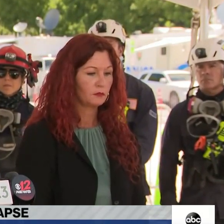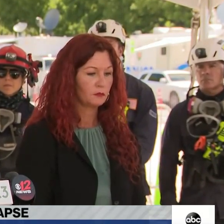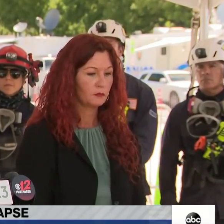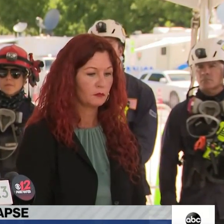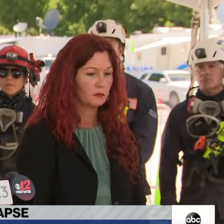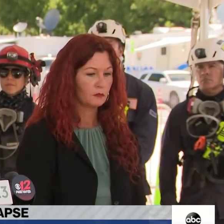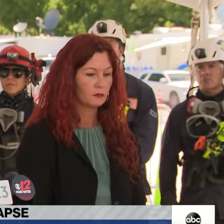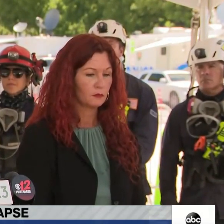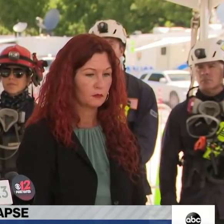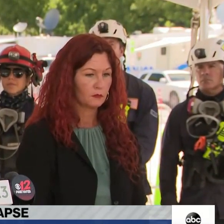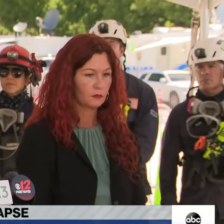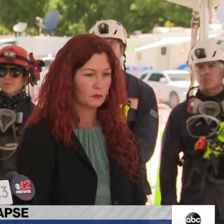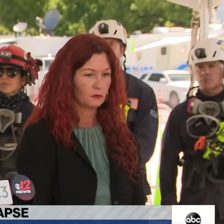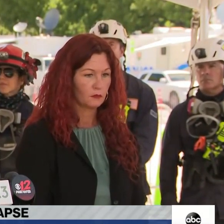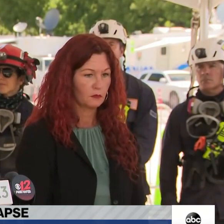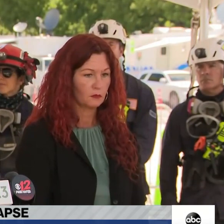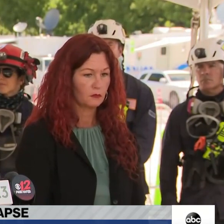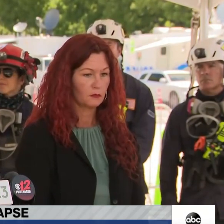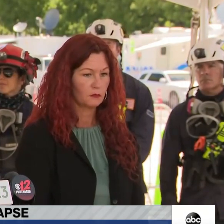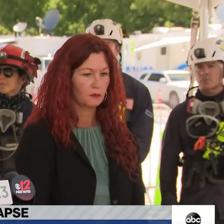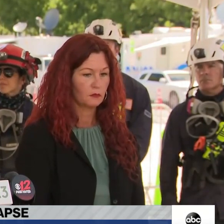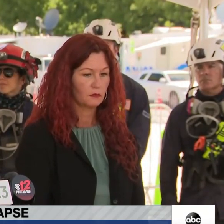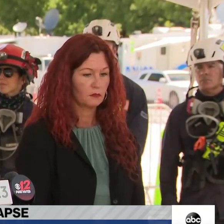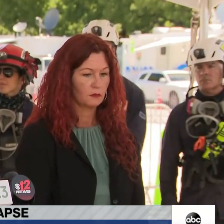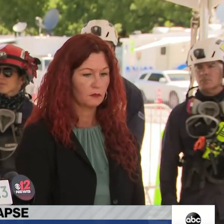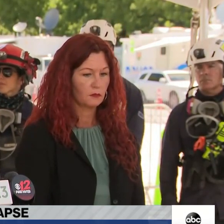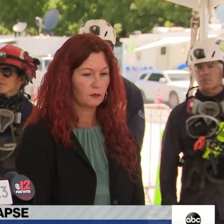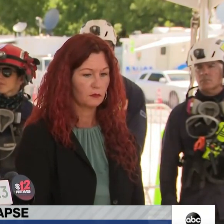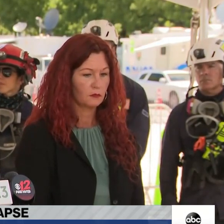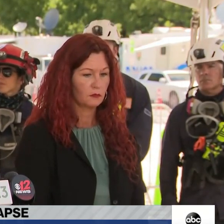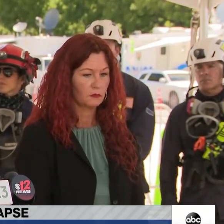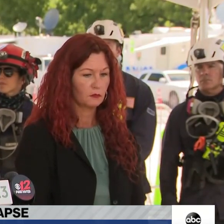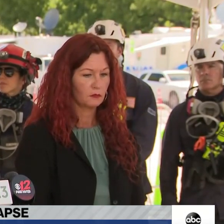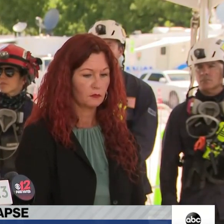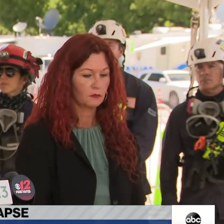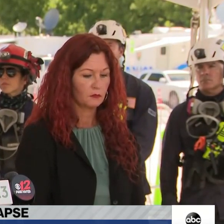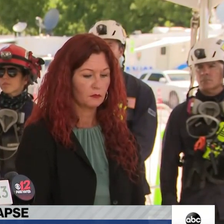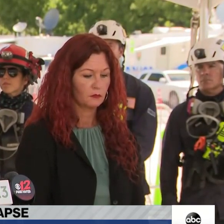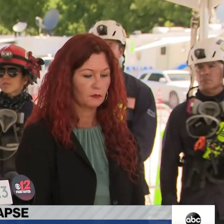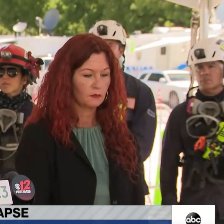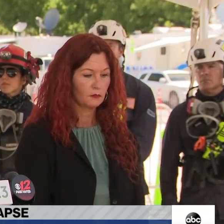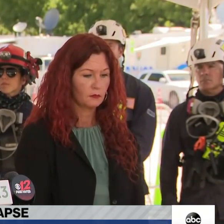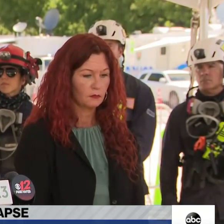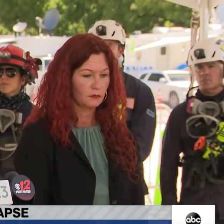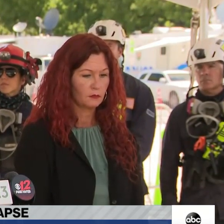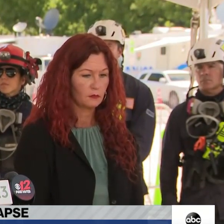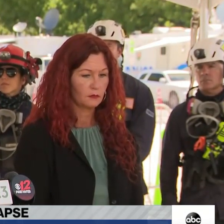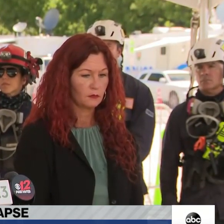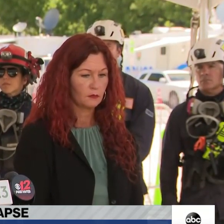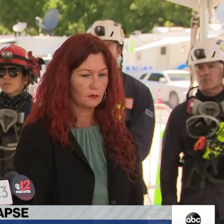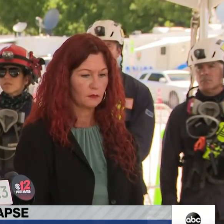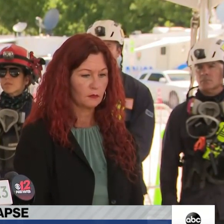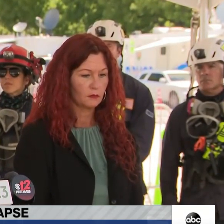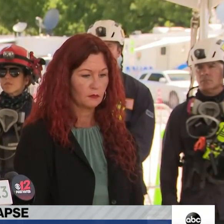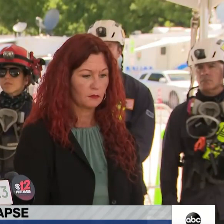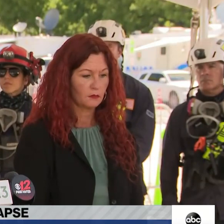A este momento tenemos cerrado Collins y la 81 calle, Collins